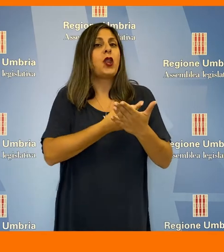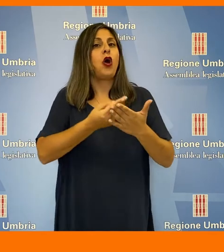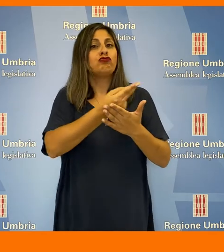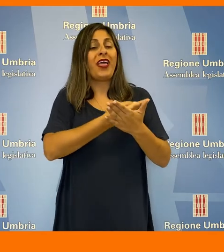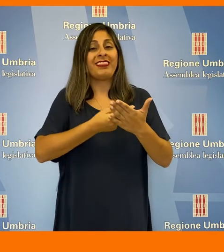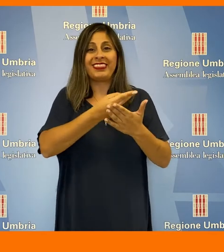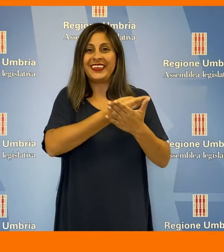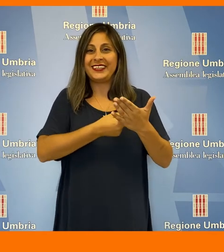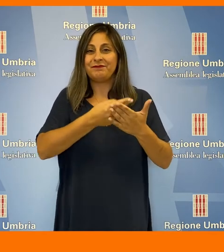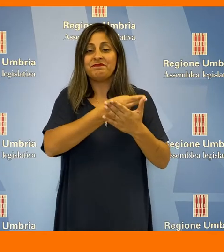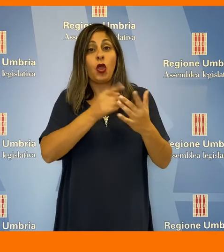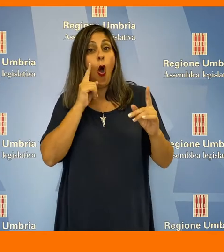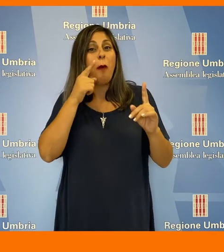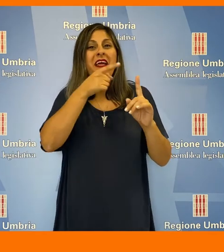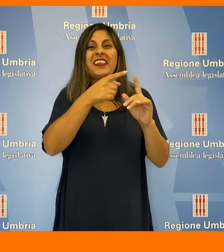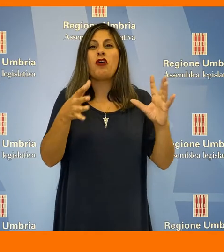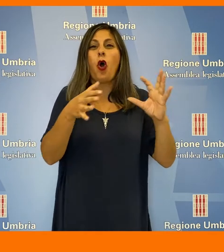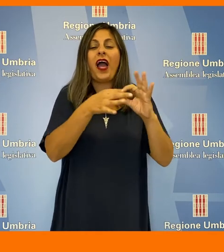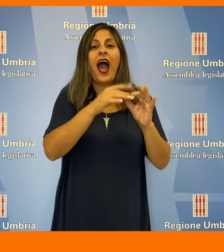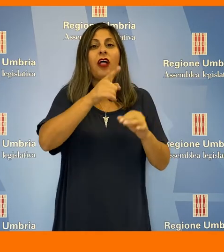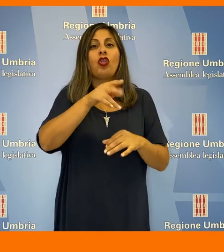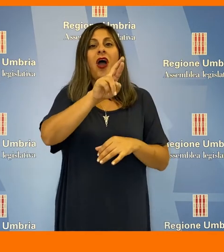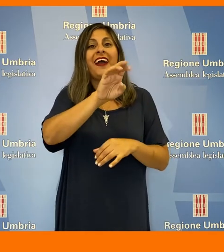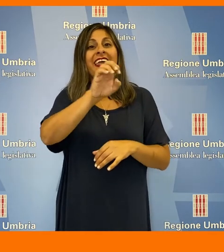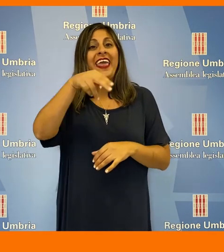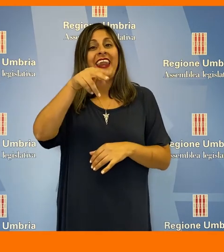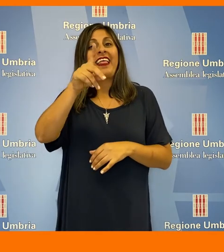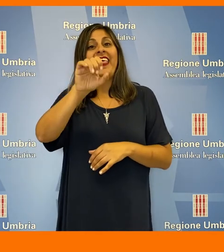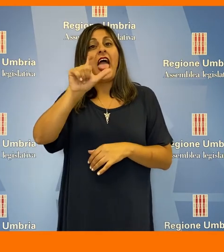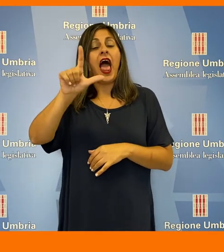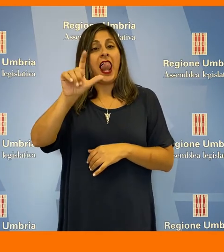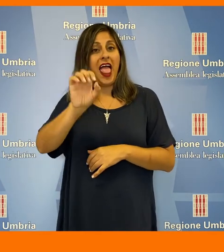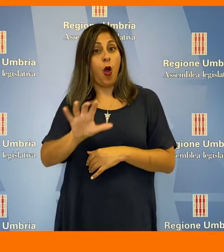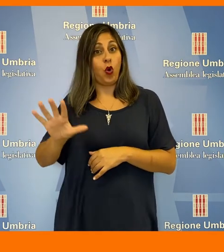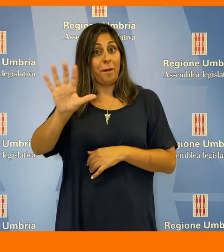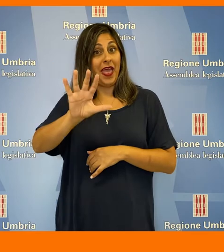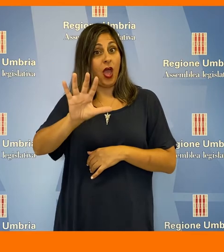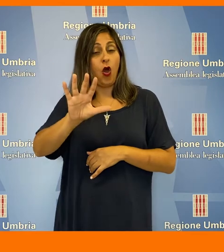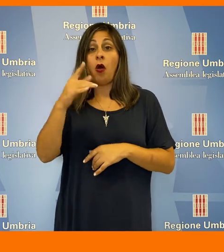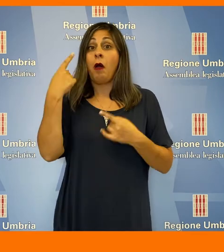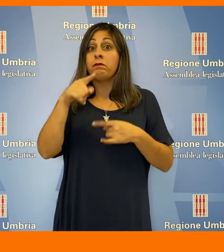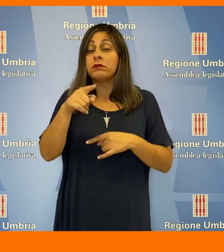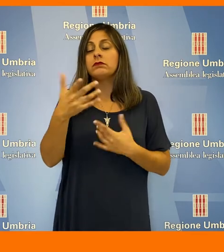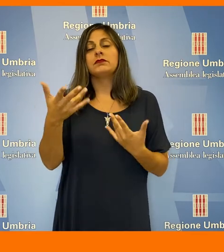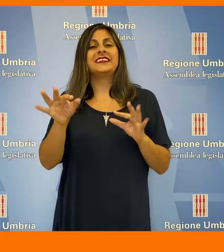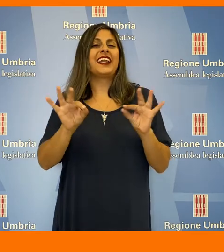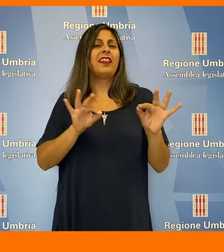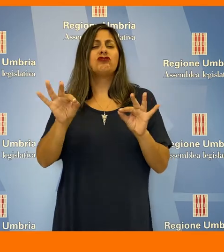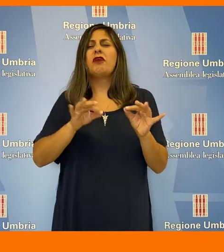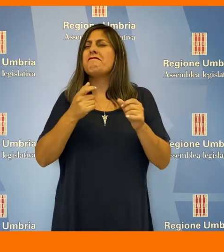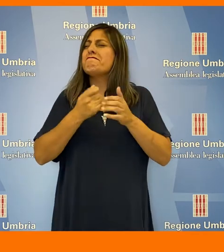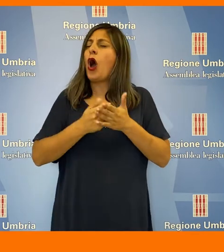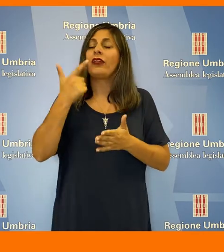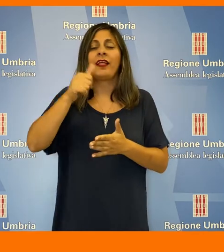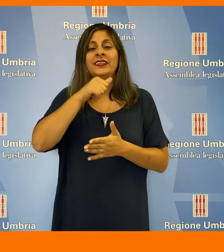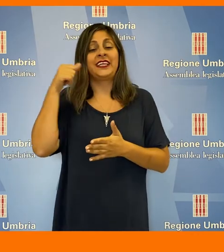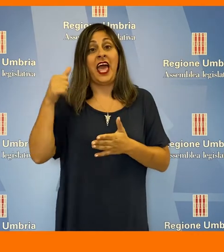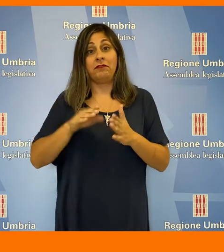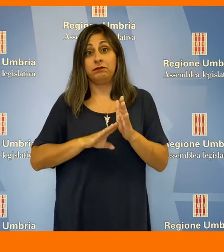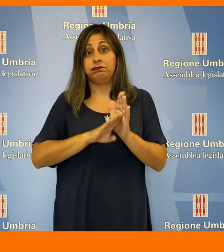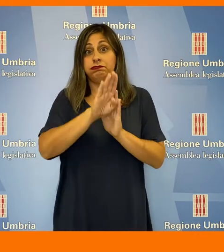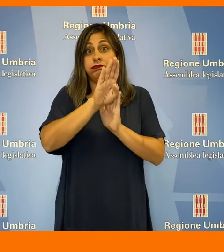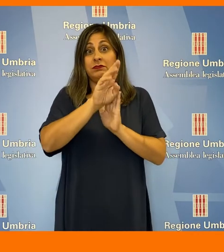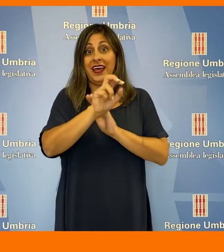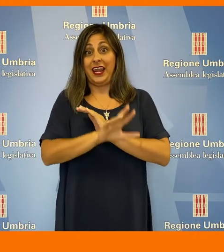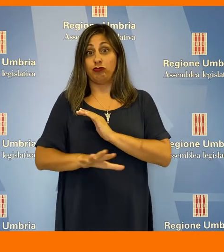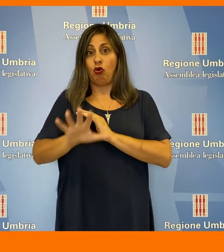la realizzazione dell'obiettivo legato al Green Deal europeo, in quanto strategia fondamentale di crescita, che